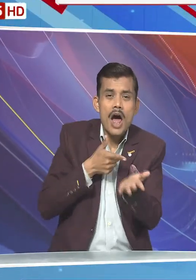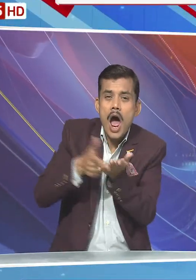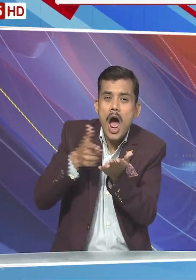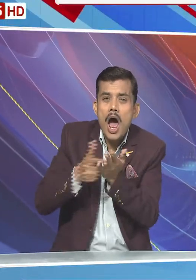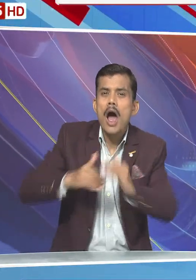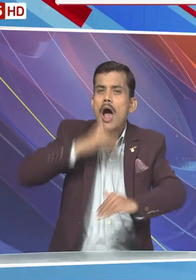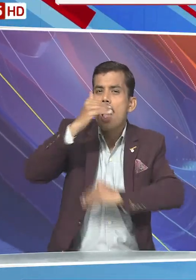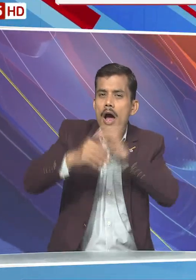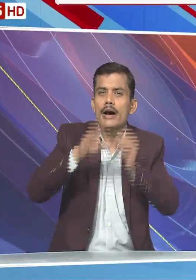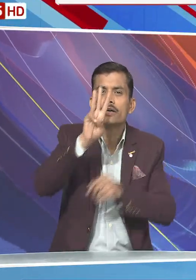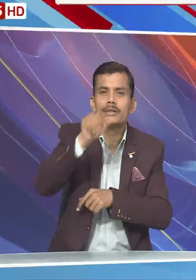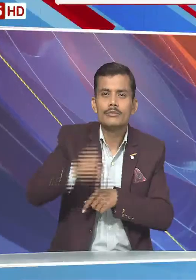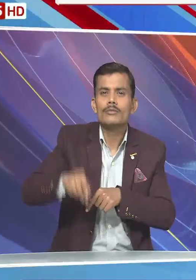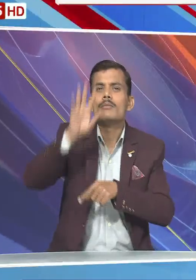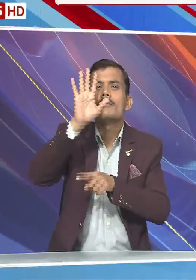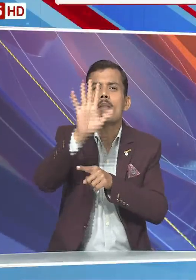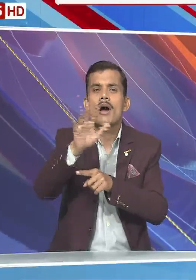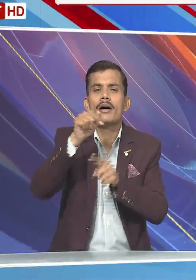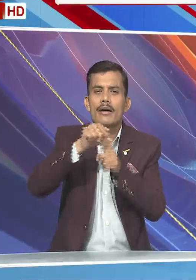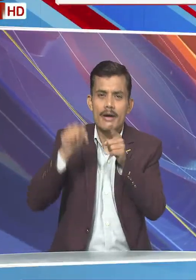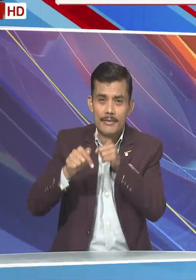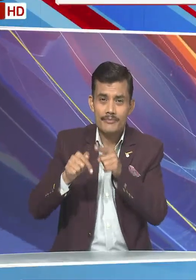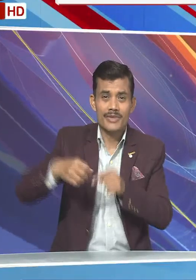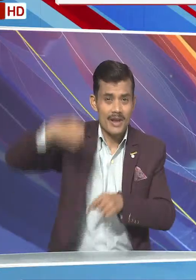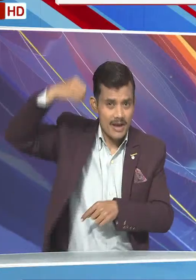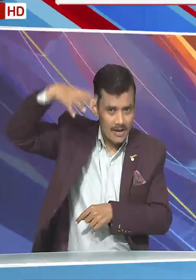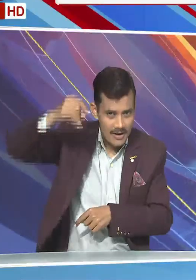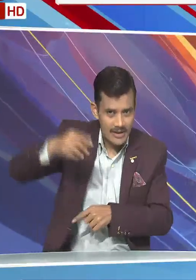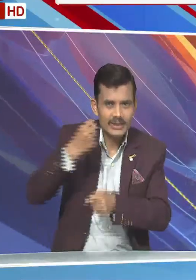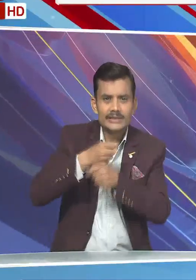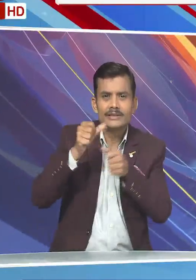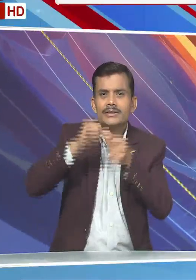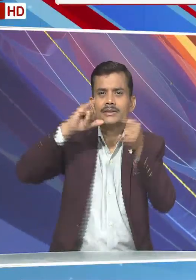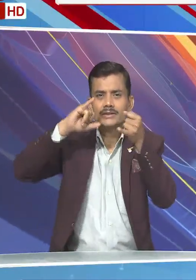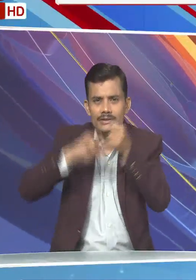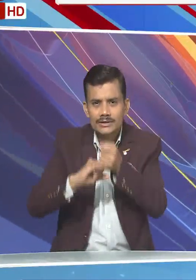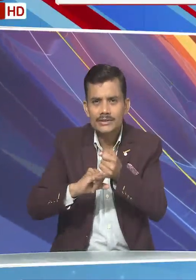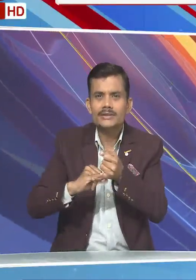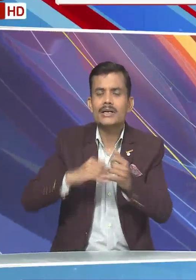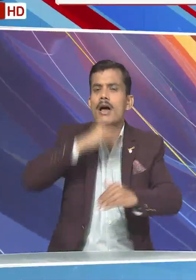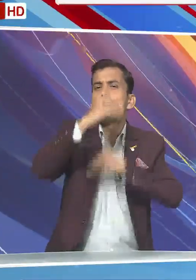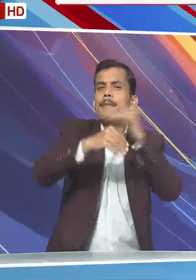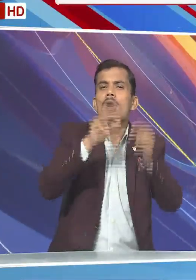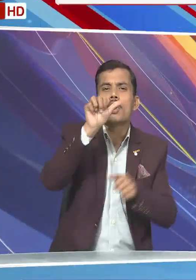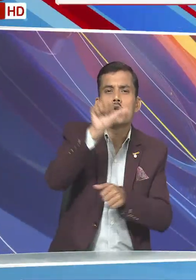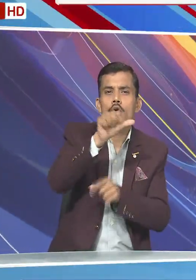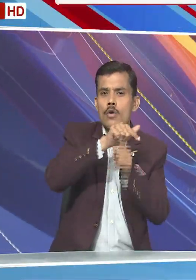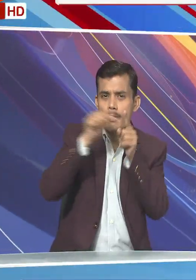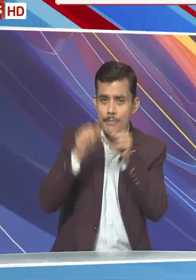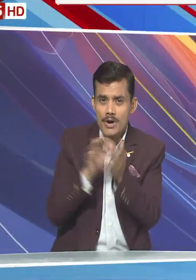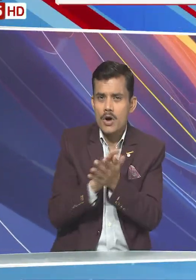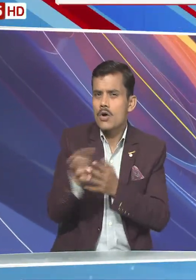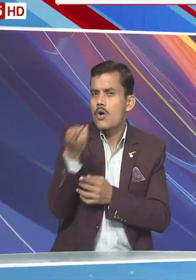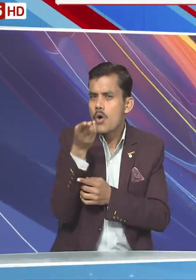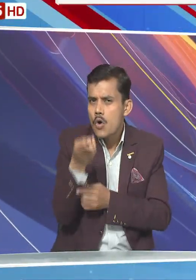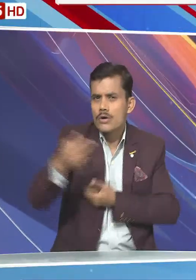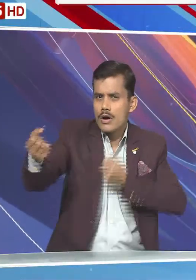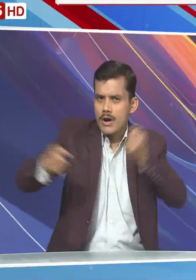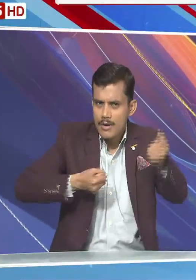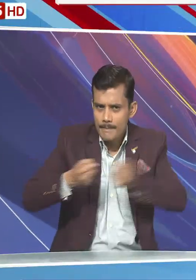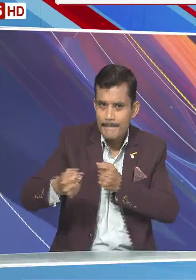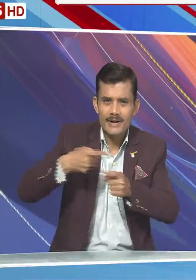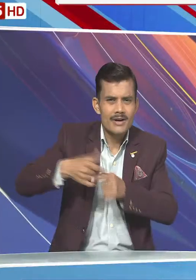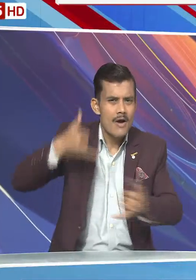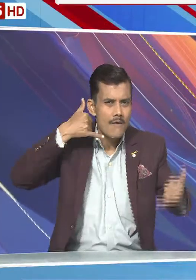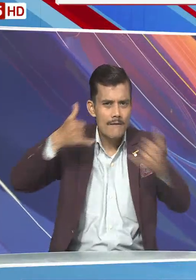दर 3.5%, बिजली गैस क्षेत्र की विकास दर 9%, व्यापार, होटल, परिवहन और संचार